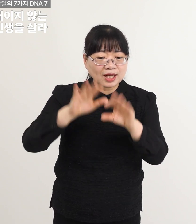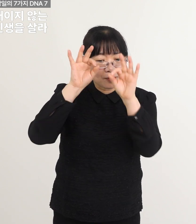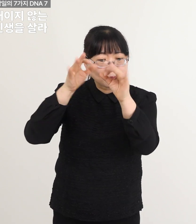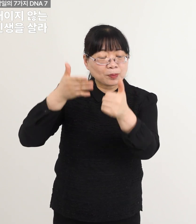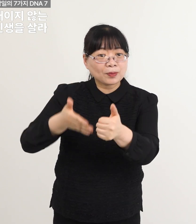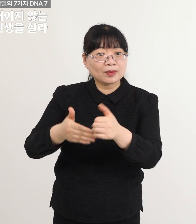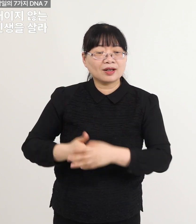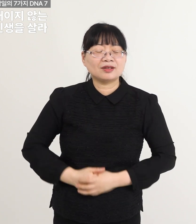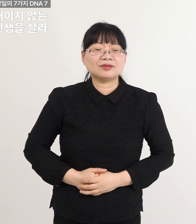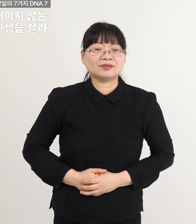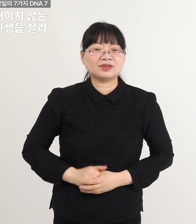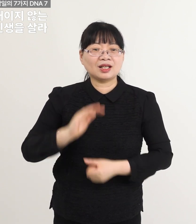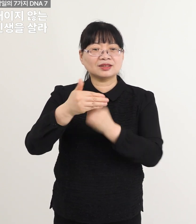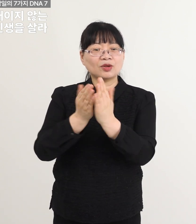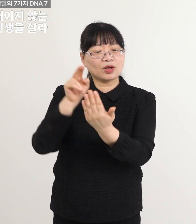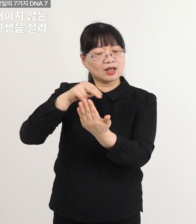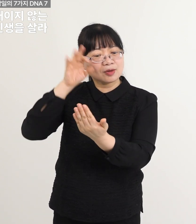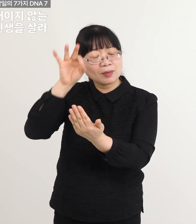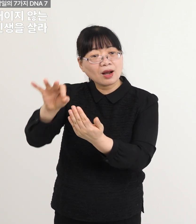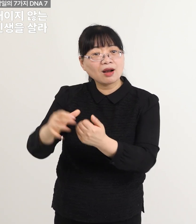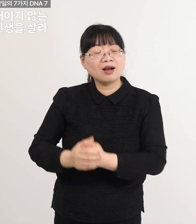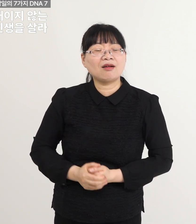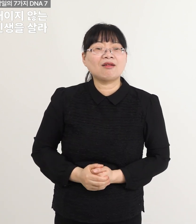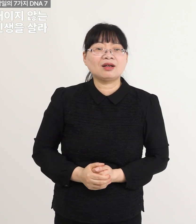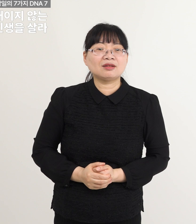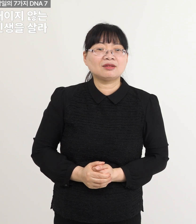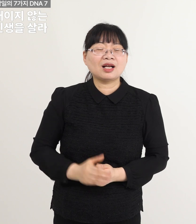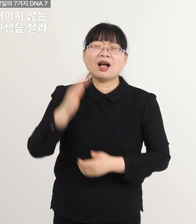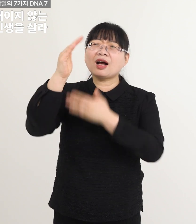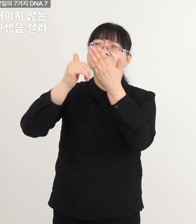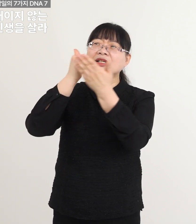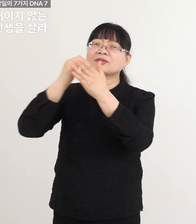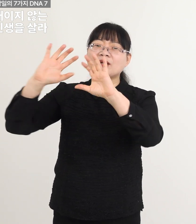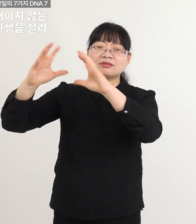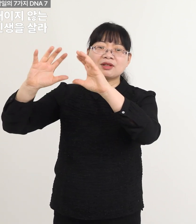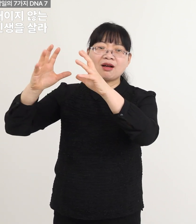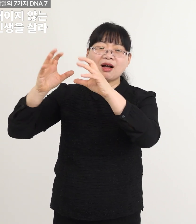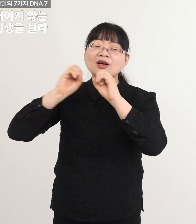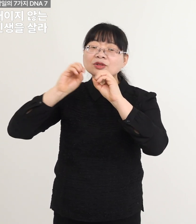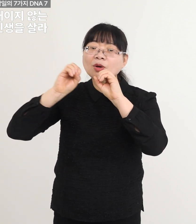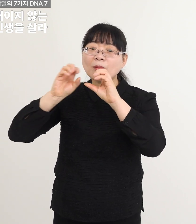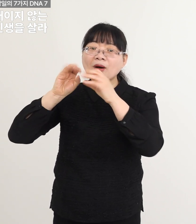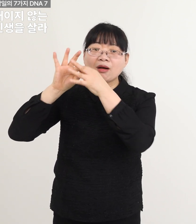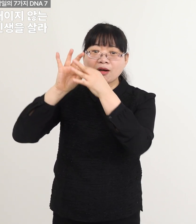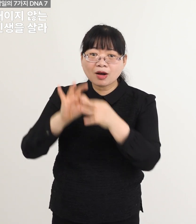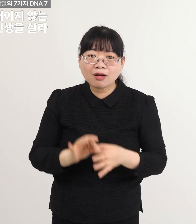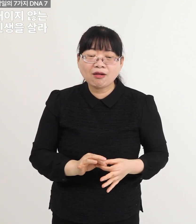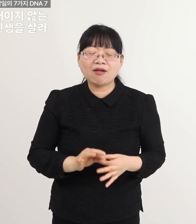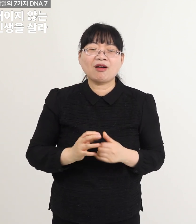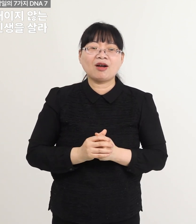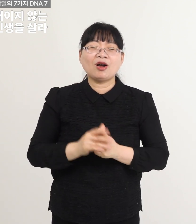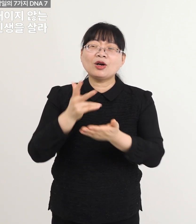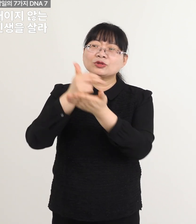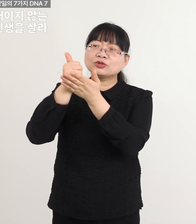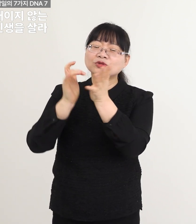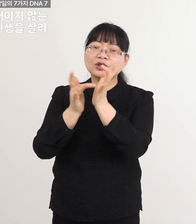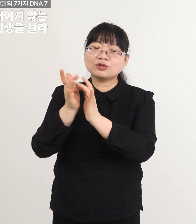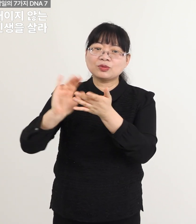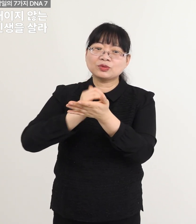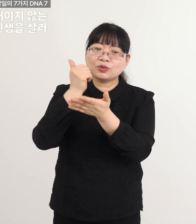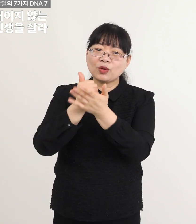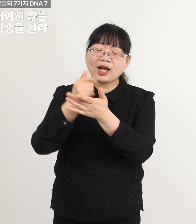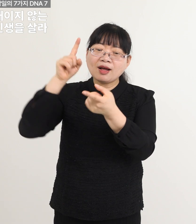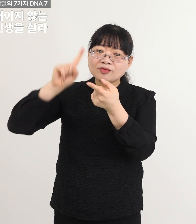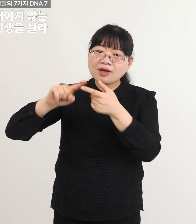보세요. 성경을 보니까 하나님의 나라를 전파하며 주 예수